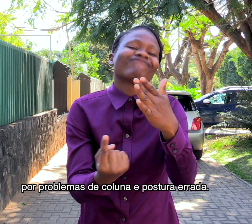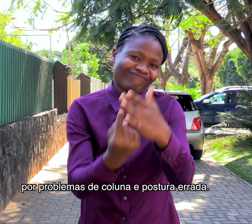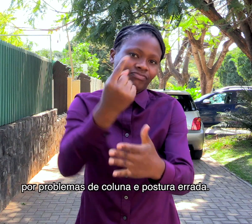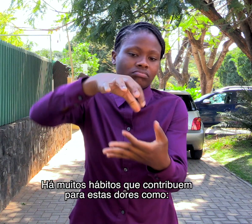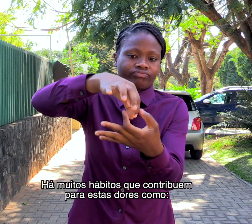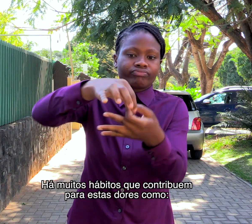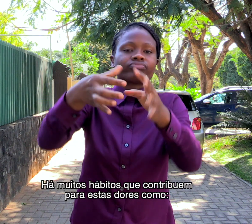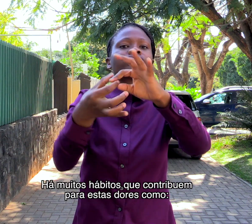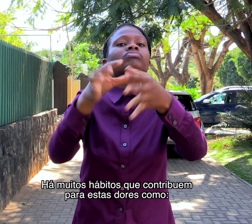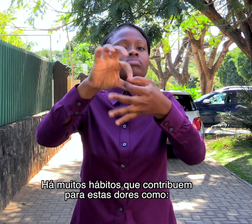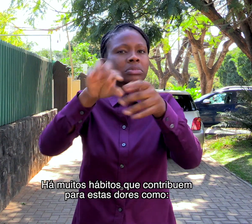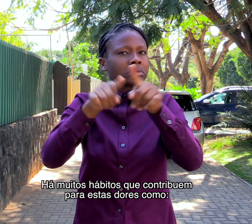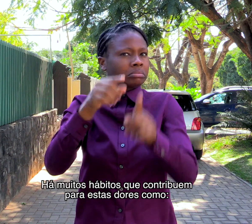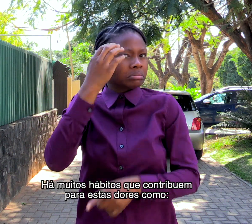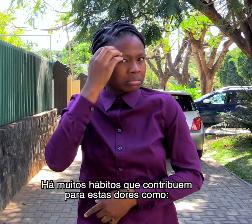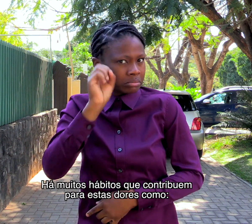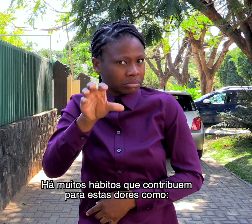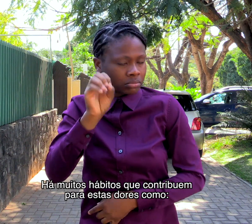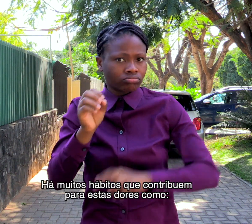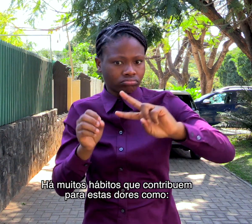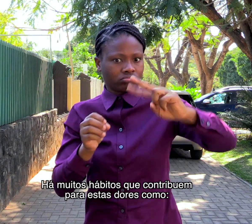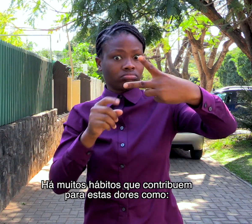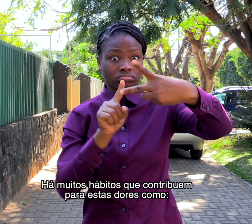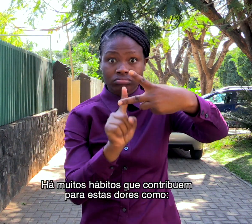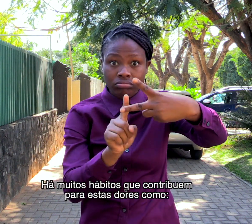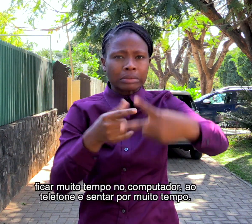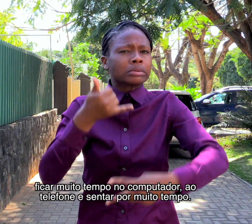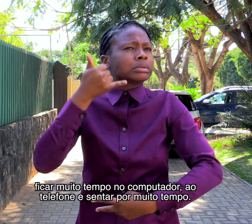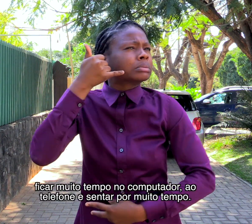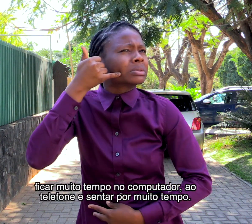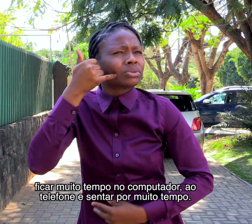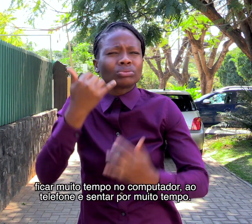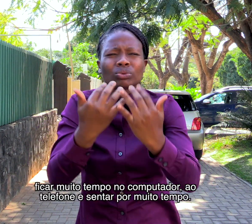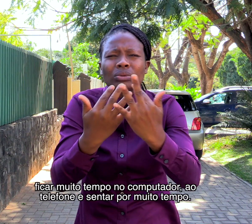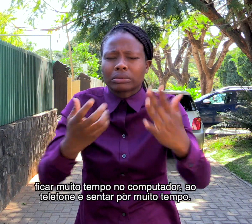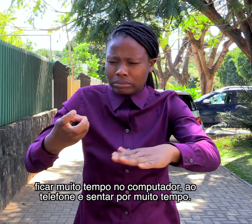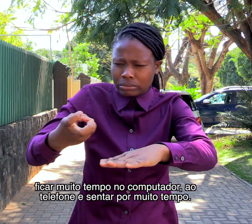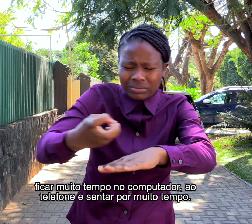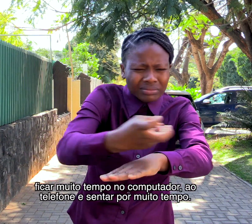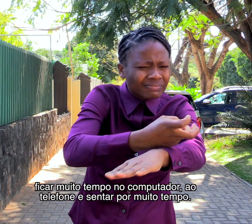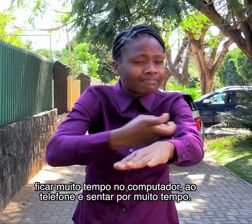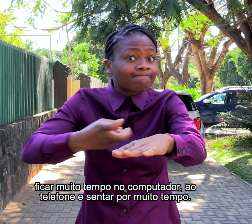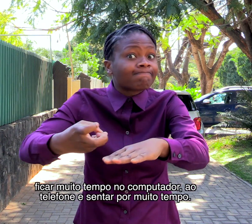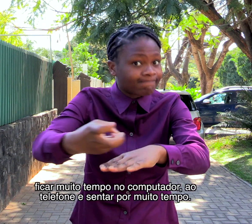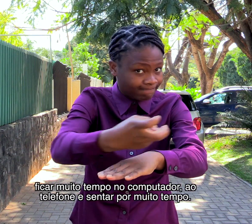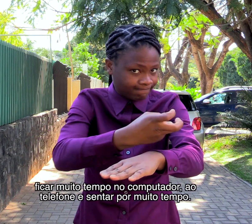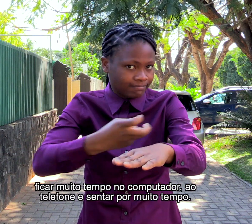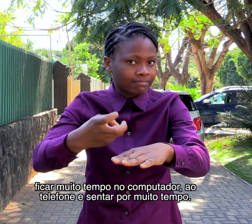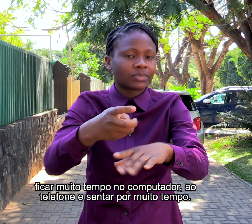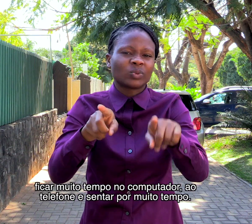Há muitos hábitos que contribuem para estas dores, como ficar muito tempo no computador, ao telefone e sentar por muito tempo.